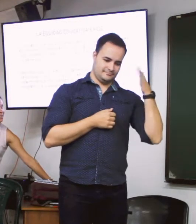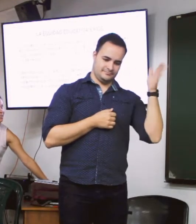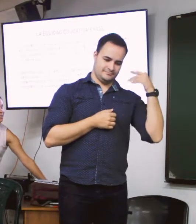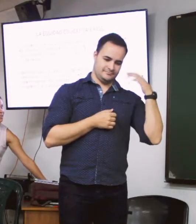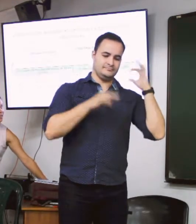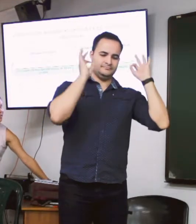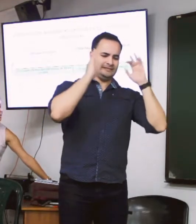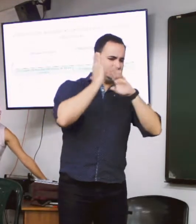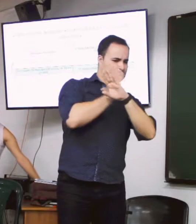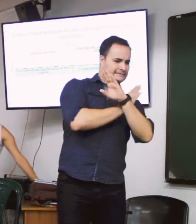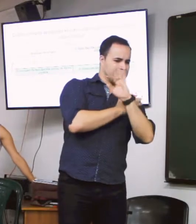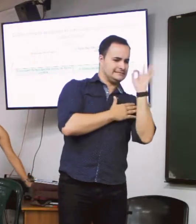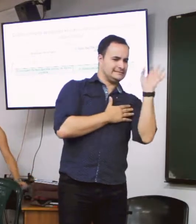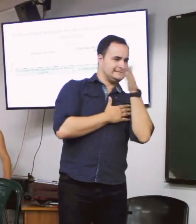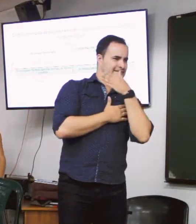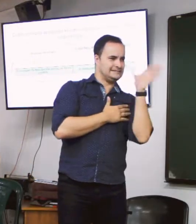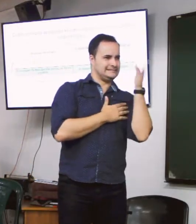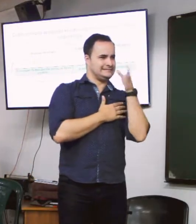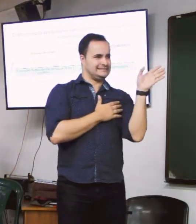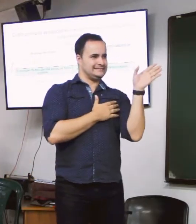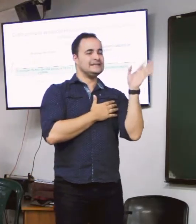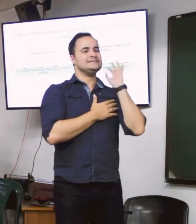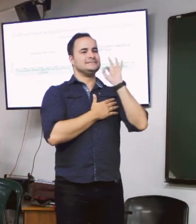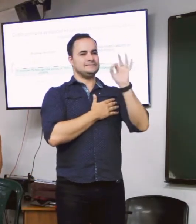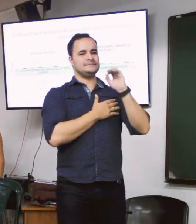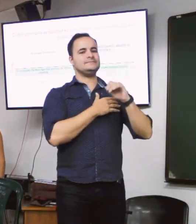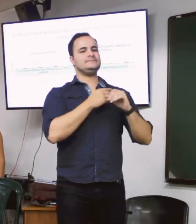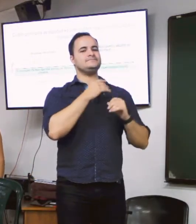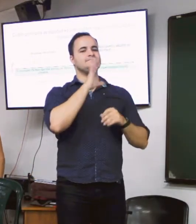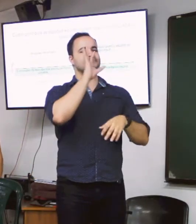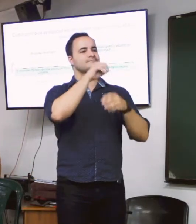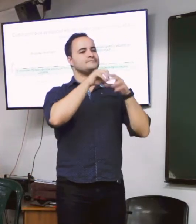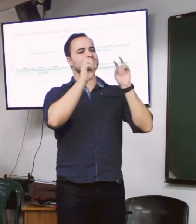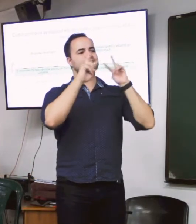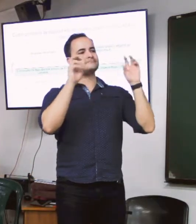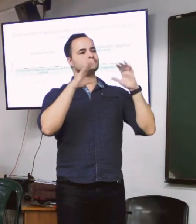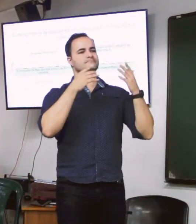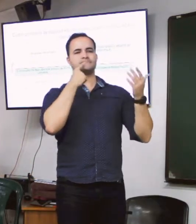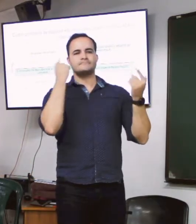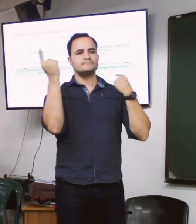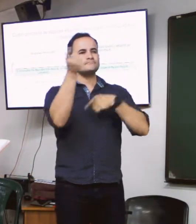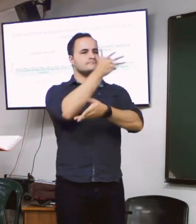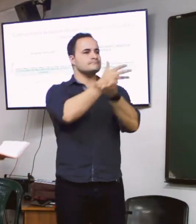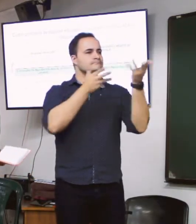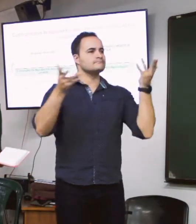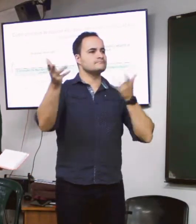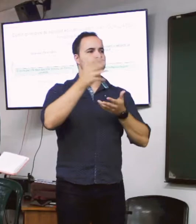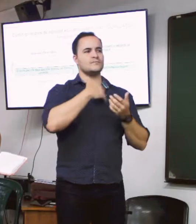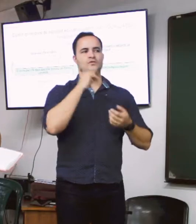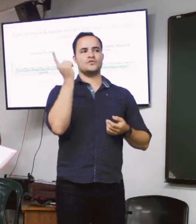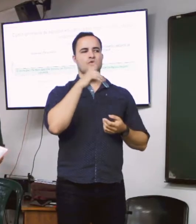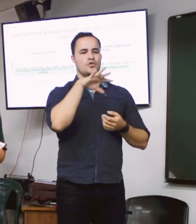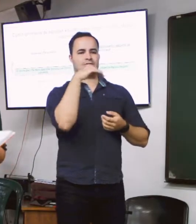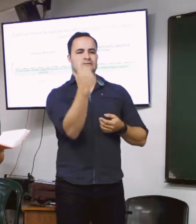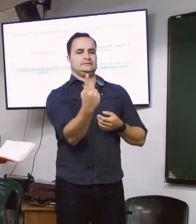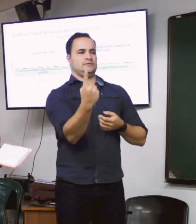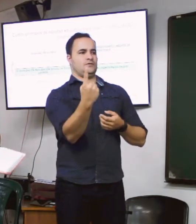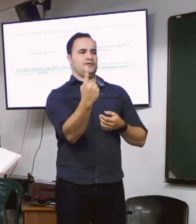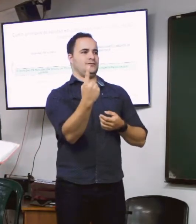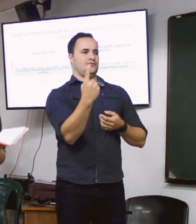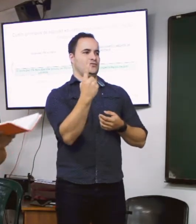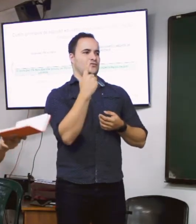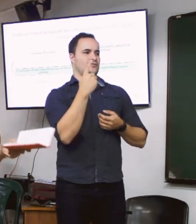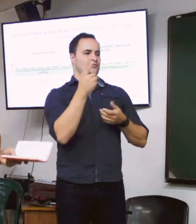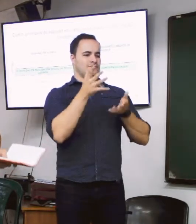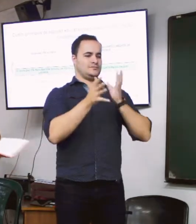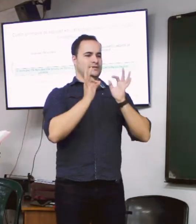aquí, antes. ¿Qué nos hablan los debates de que no podemos hablar en singular, sino en plural,